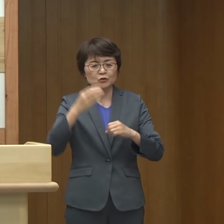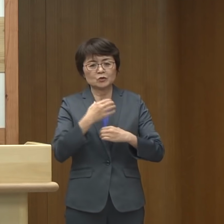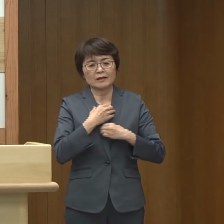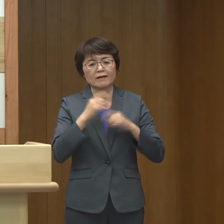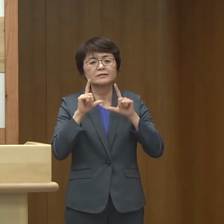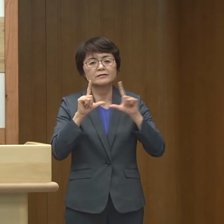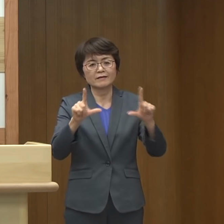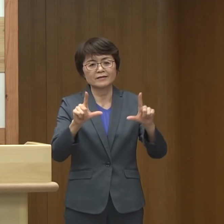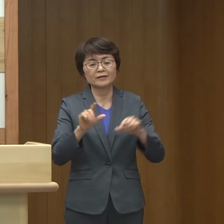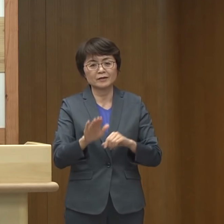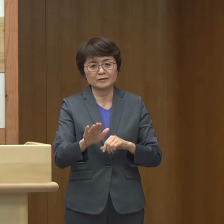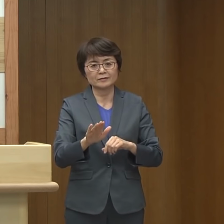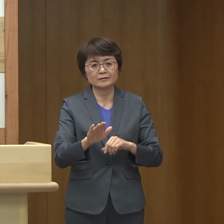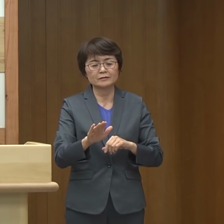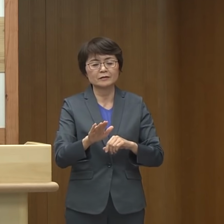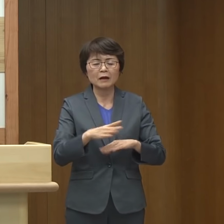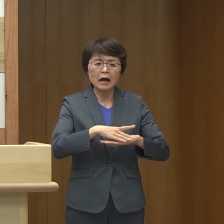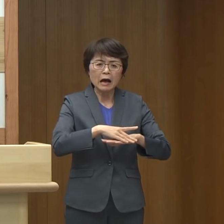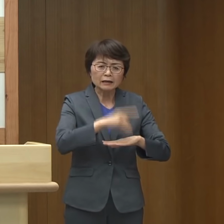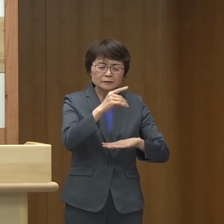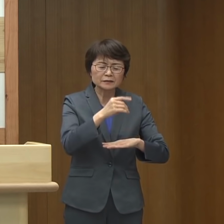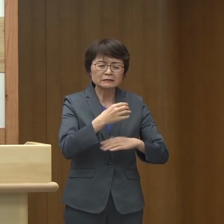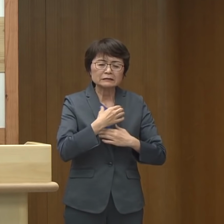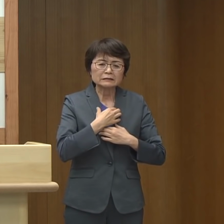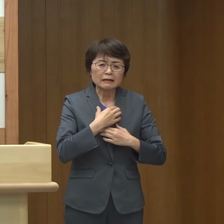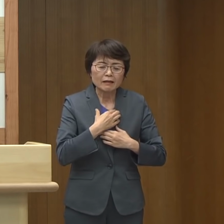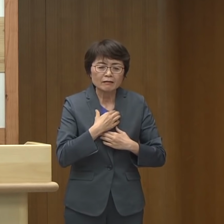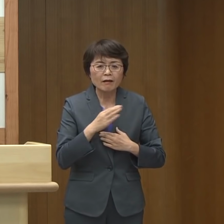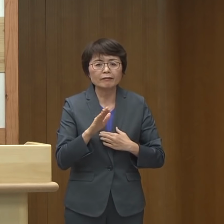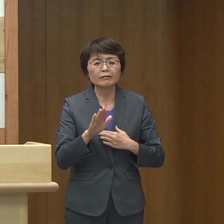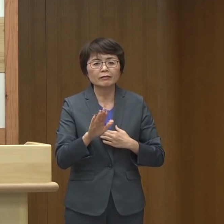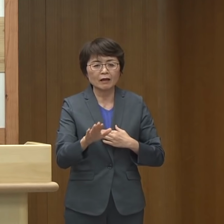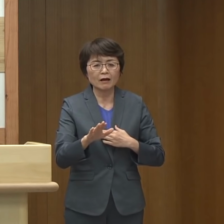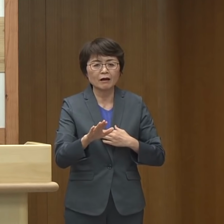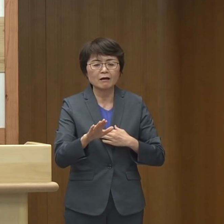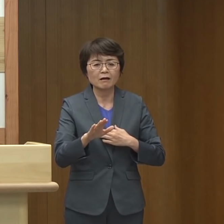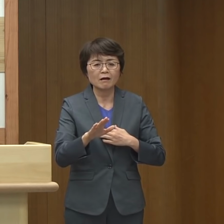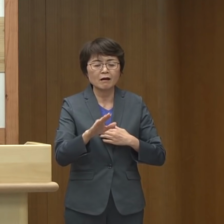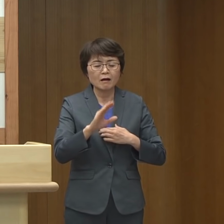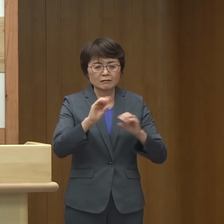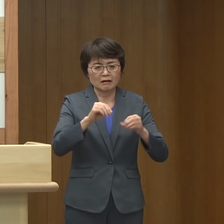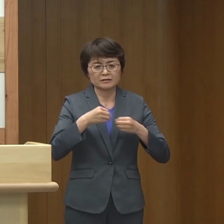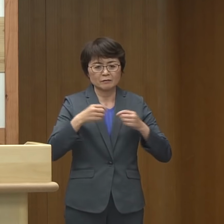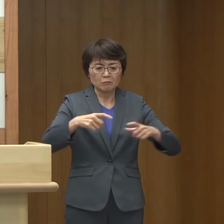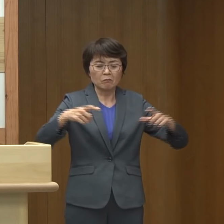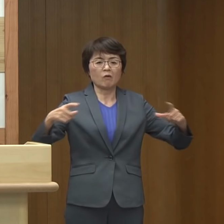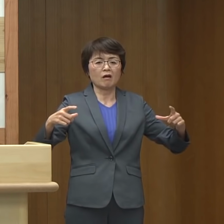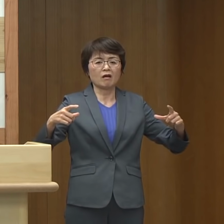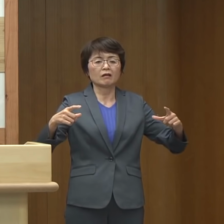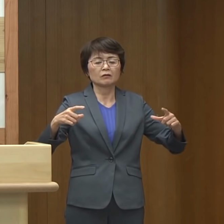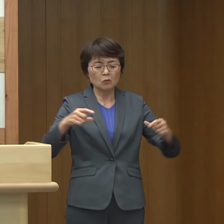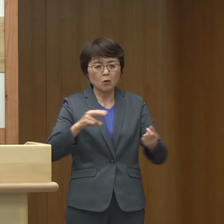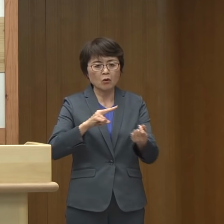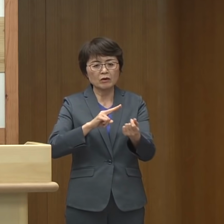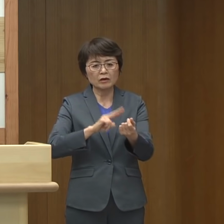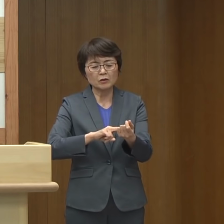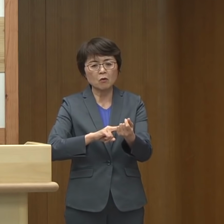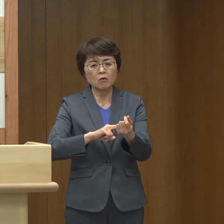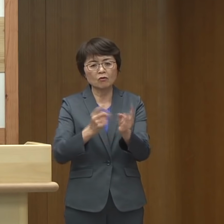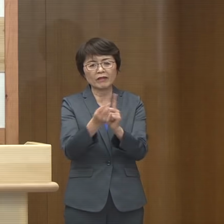ございますが、当初懸念をされておりました、爆発的な感染拡大と医療崩壊